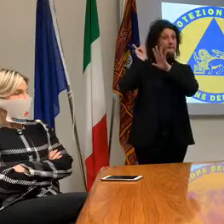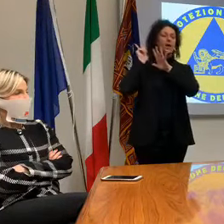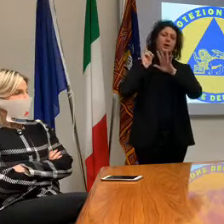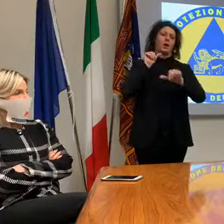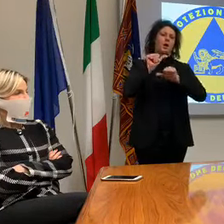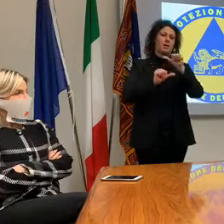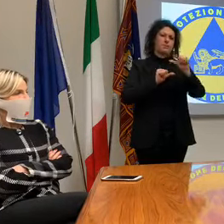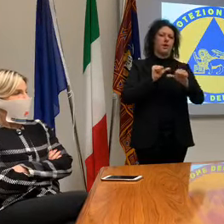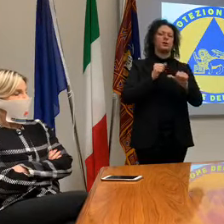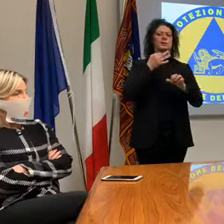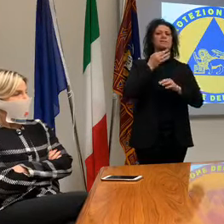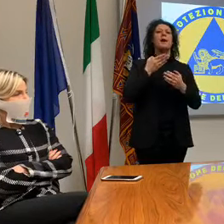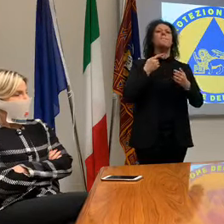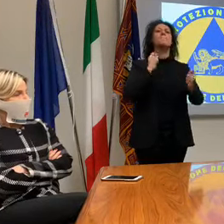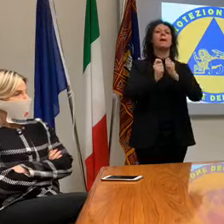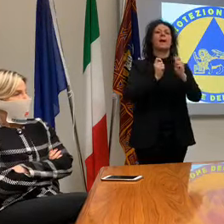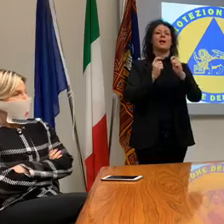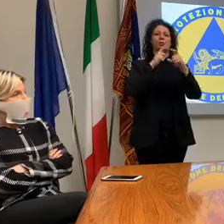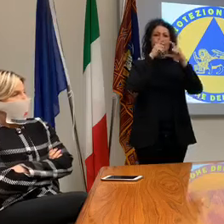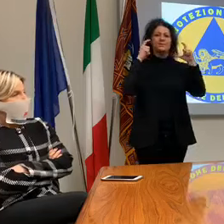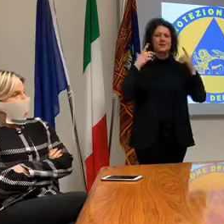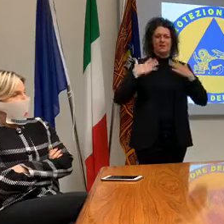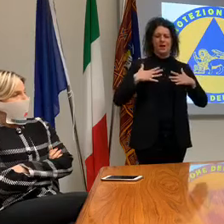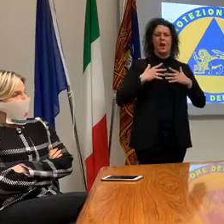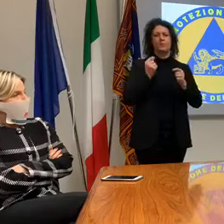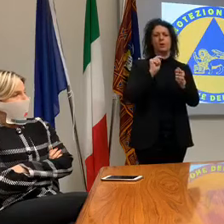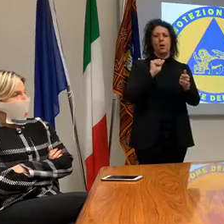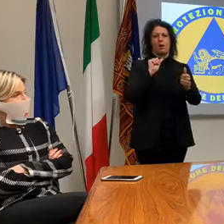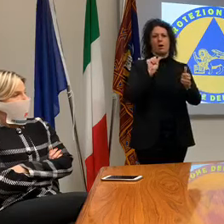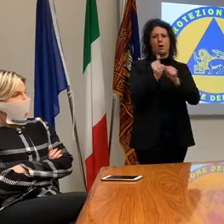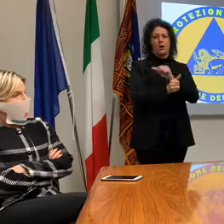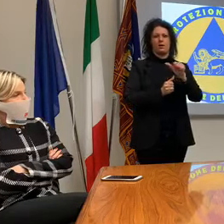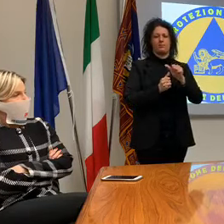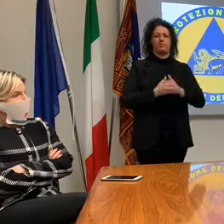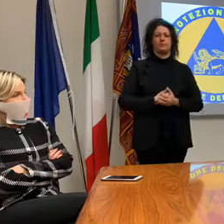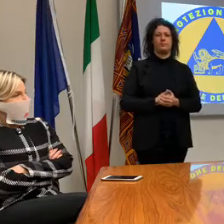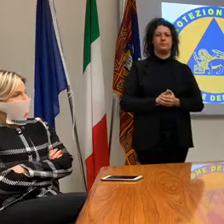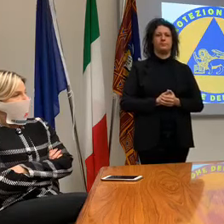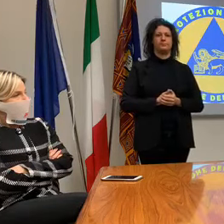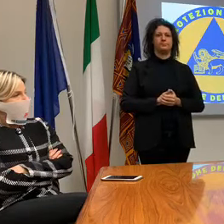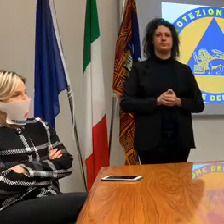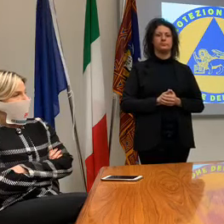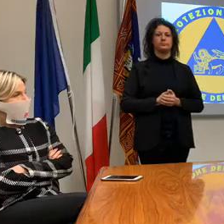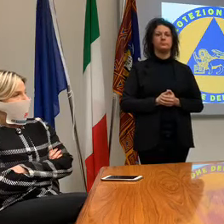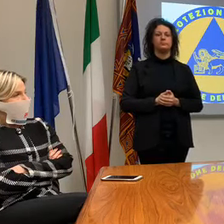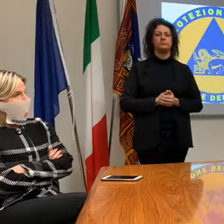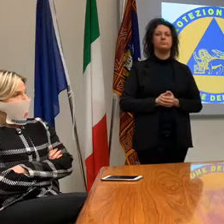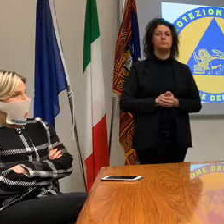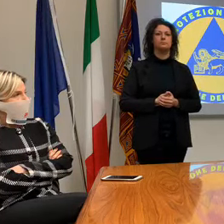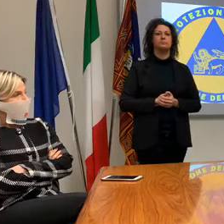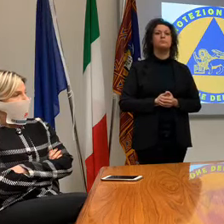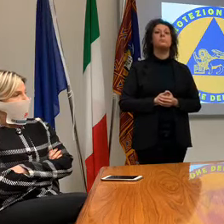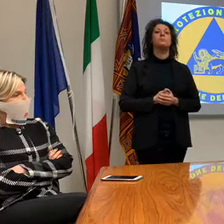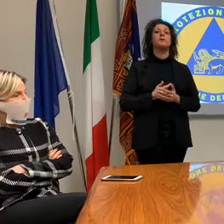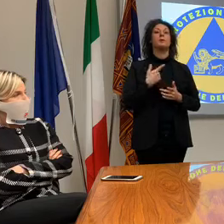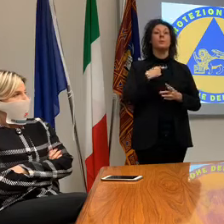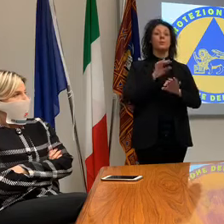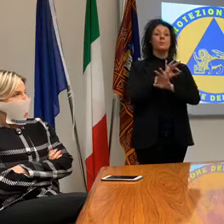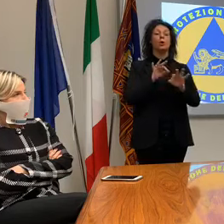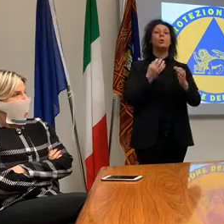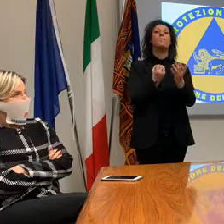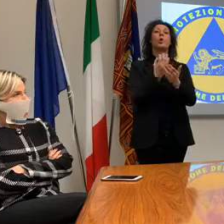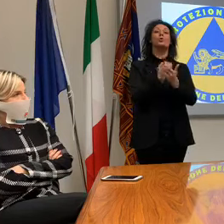più aprendo. Abbiamo anche creato e messo in piedi, insomma, un contatto serio, solido con anche un produttore